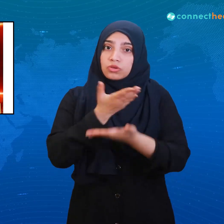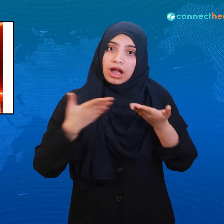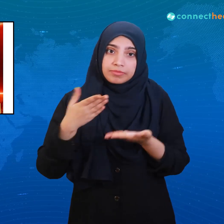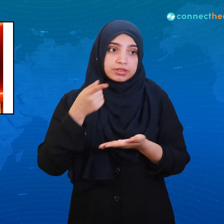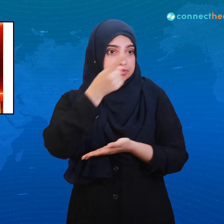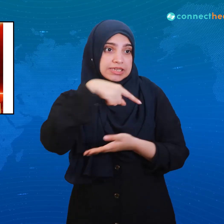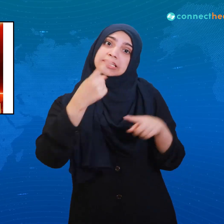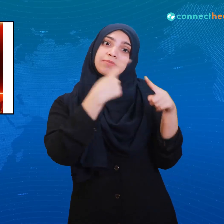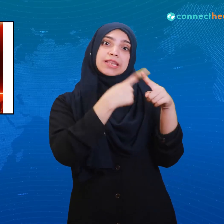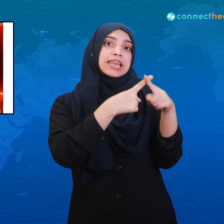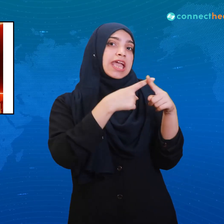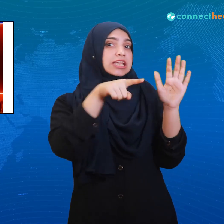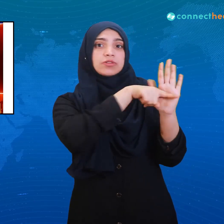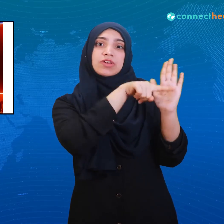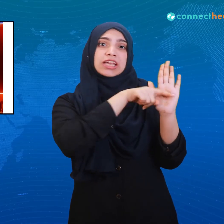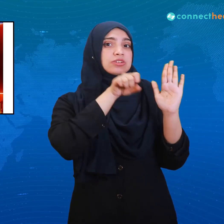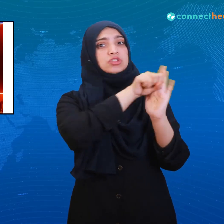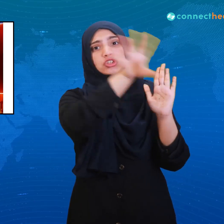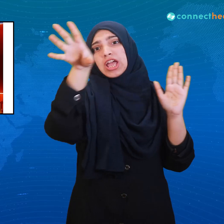हैं, तो ये तमाशा नहीं चल सकता।